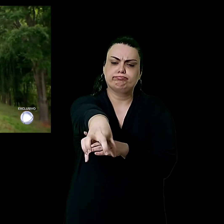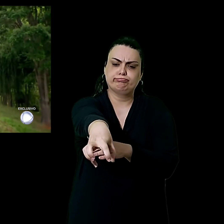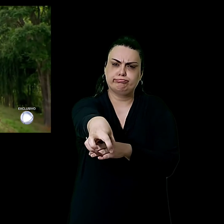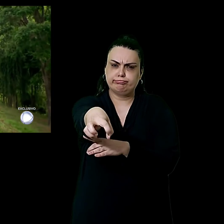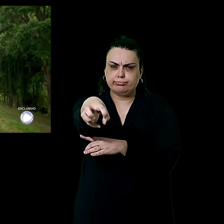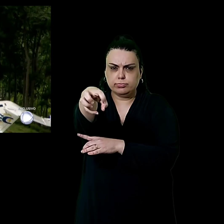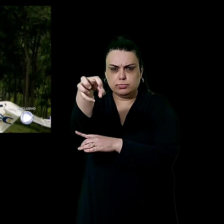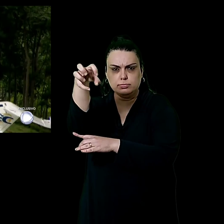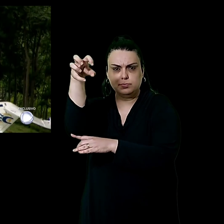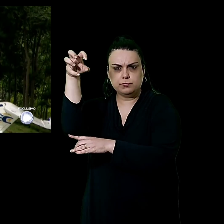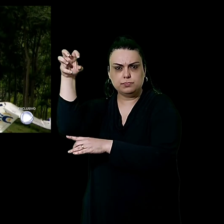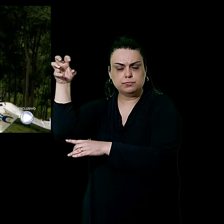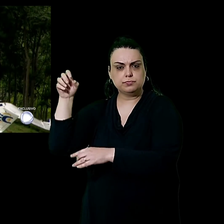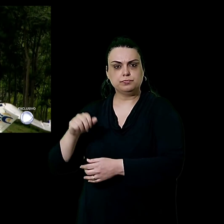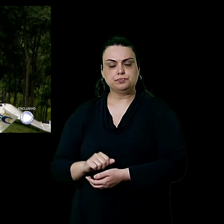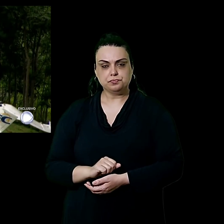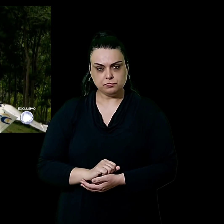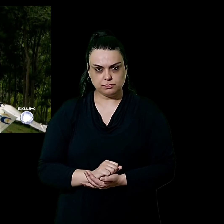da aeronave.